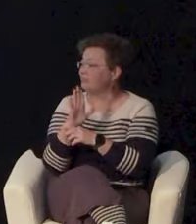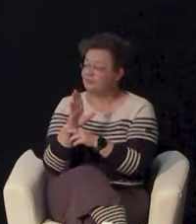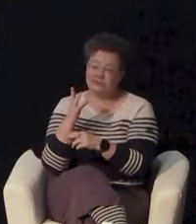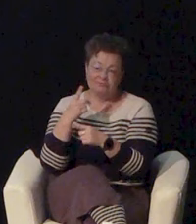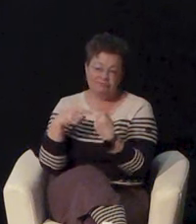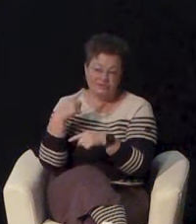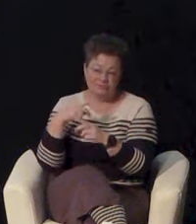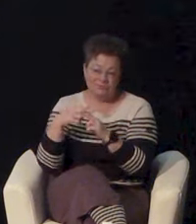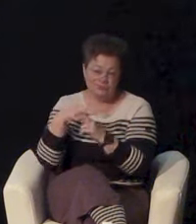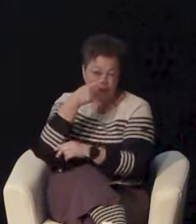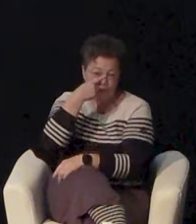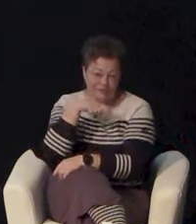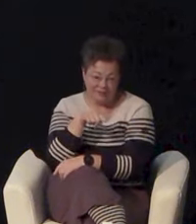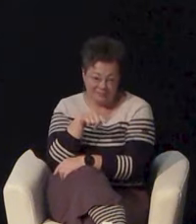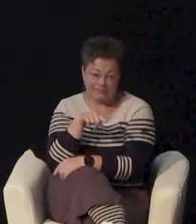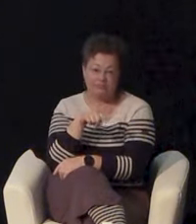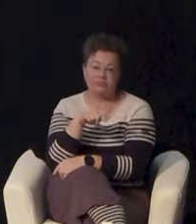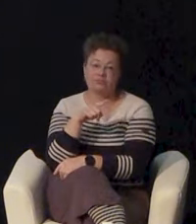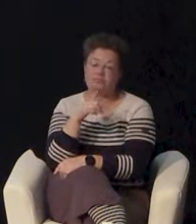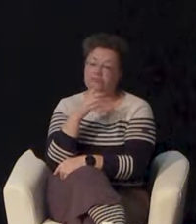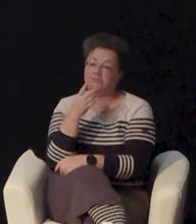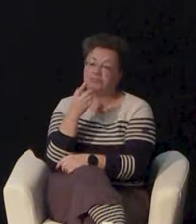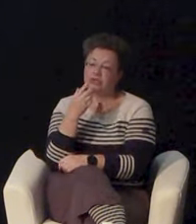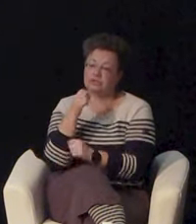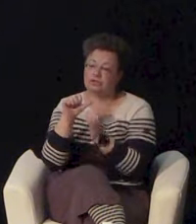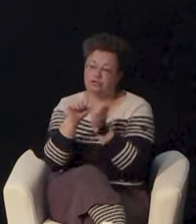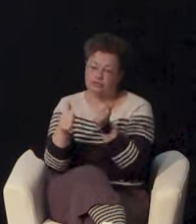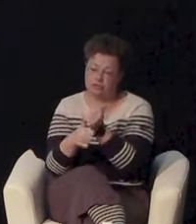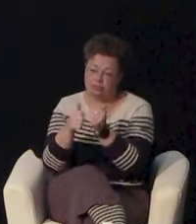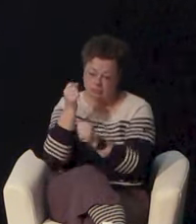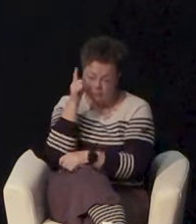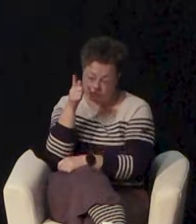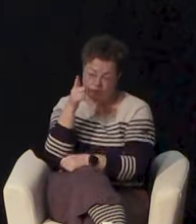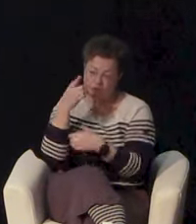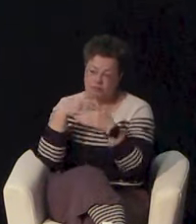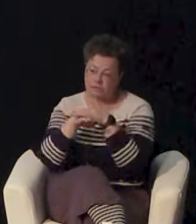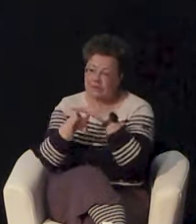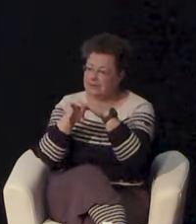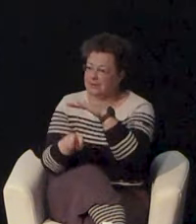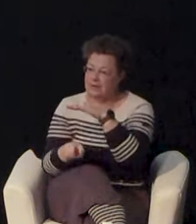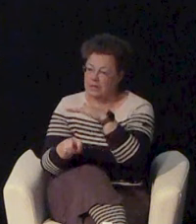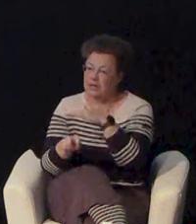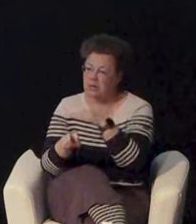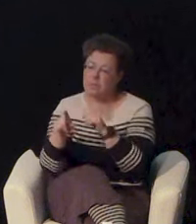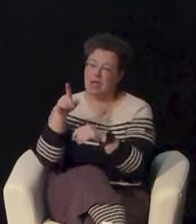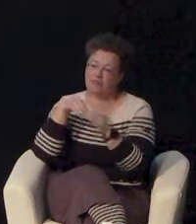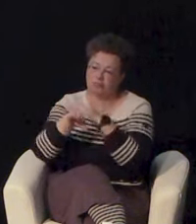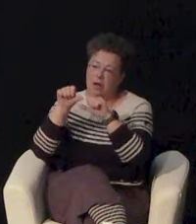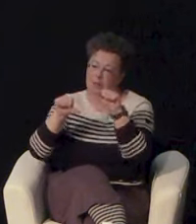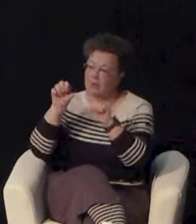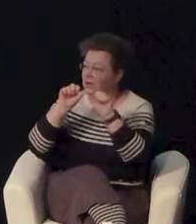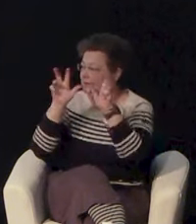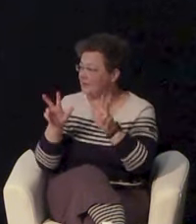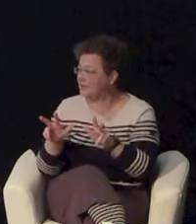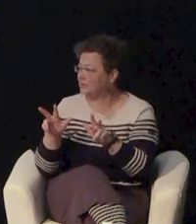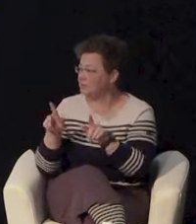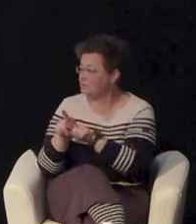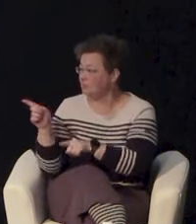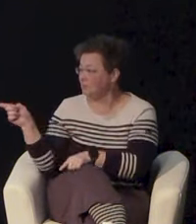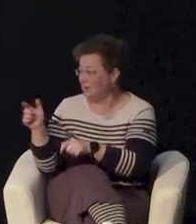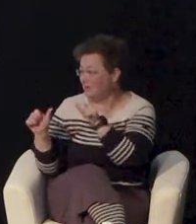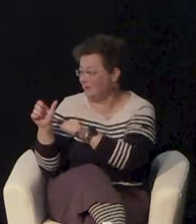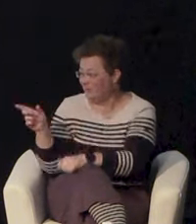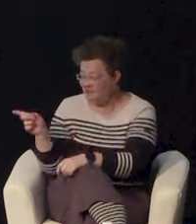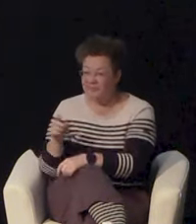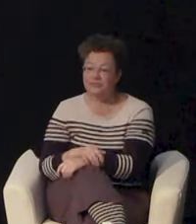Donc bonjour à tous, je me présente, je suis Juliette. Je suis assistante chercheuse au CNRES